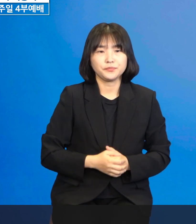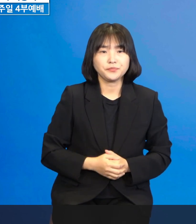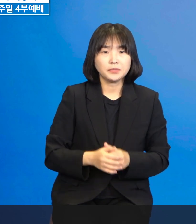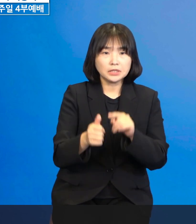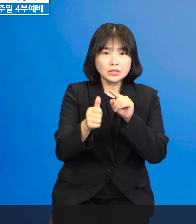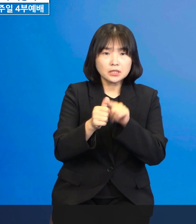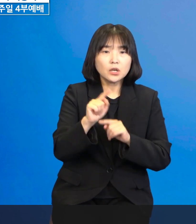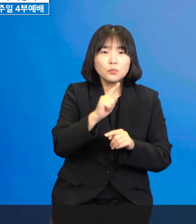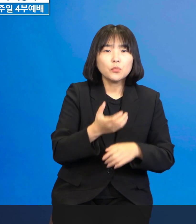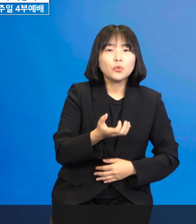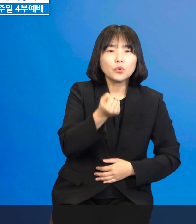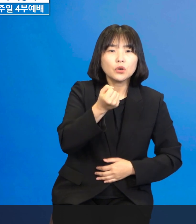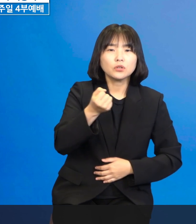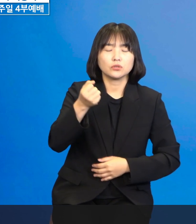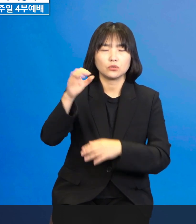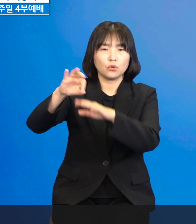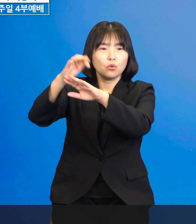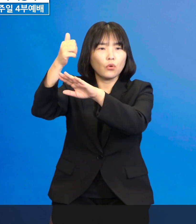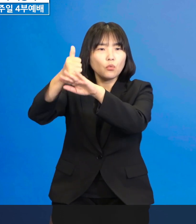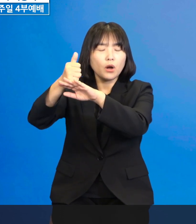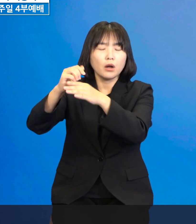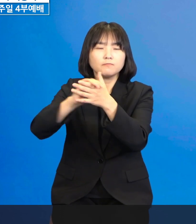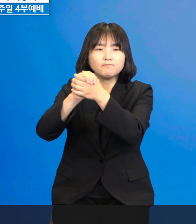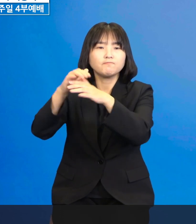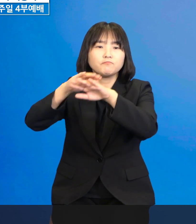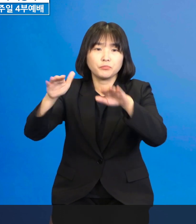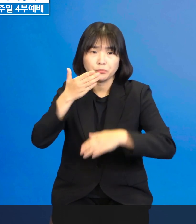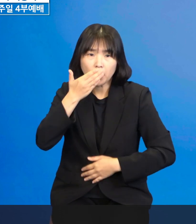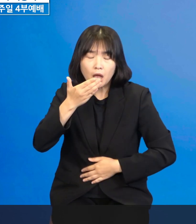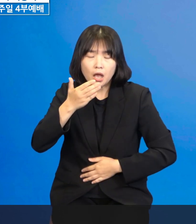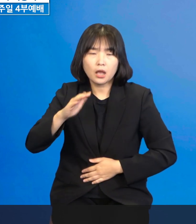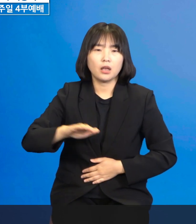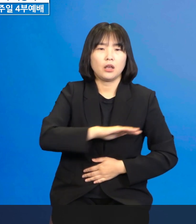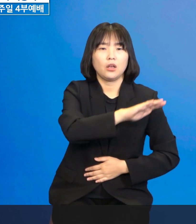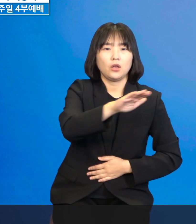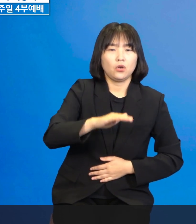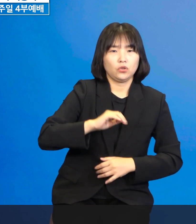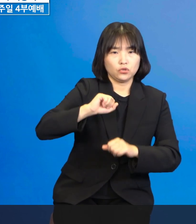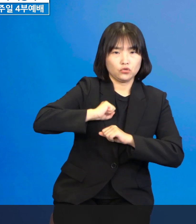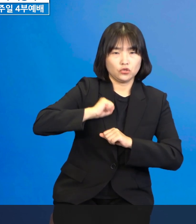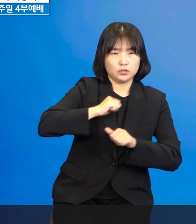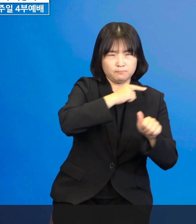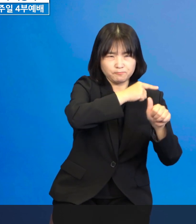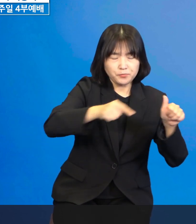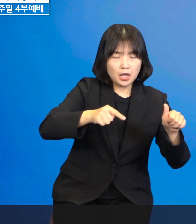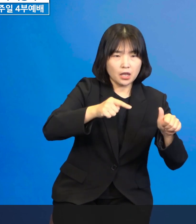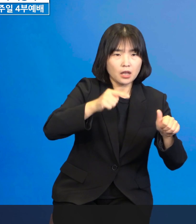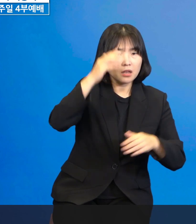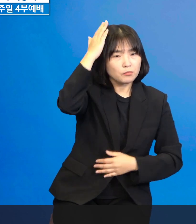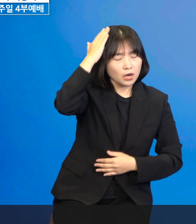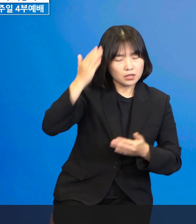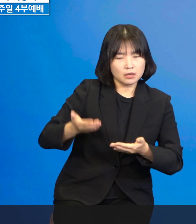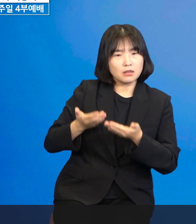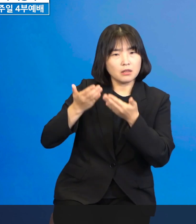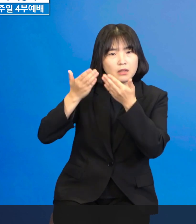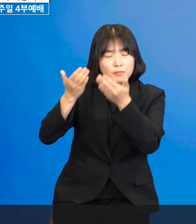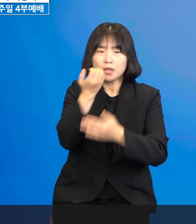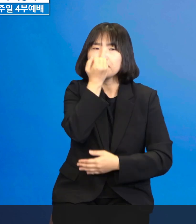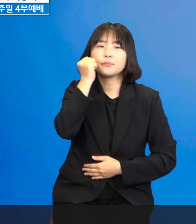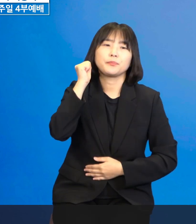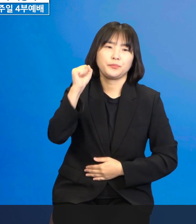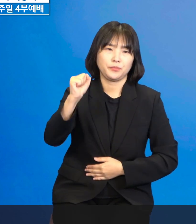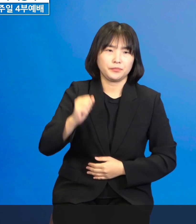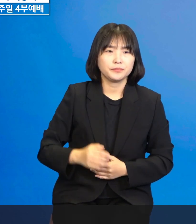일입니다. 그가 무엇을 가지고 자기의 주인과 화해할 수가 있겠습니까? 우리 군인들의 머리를 잘라다 바쳐서